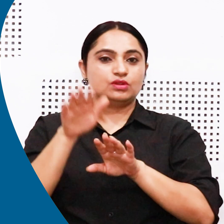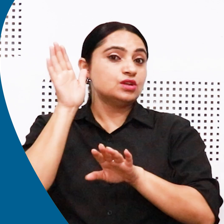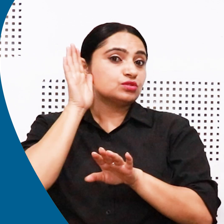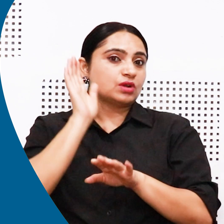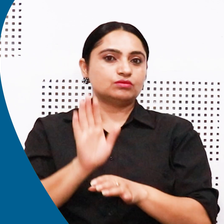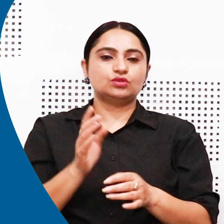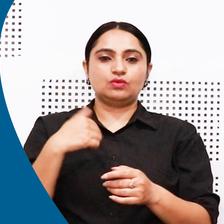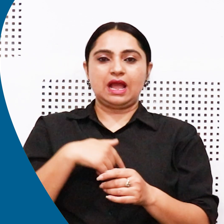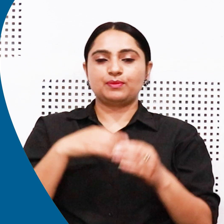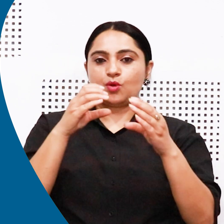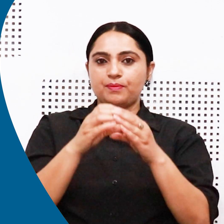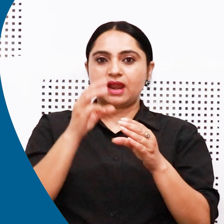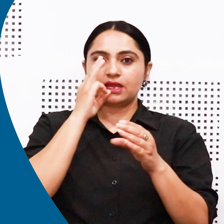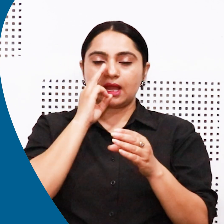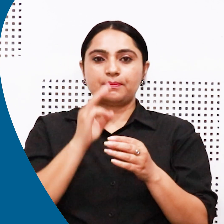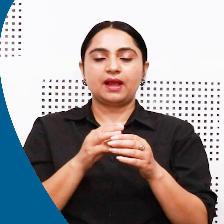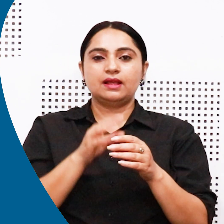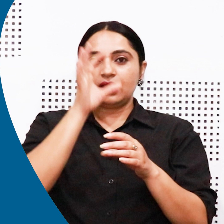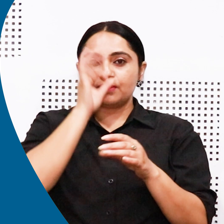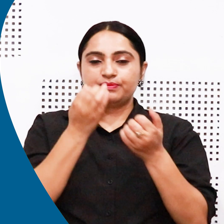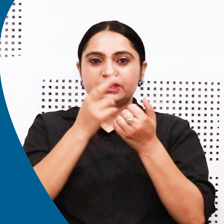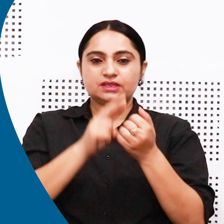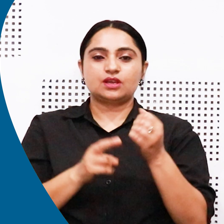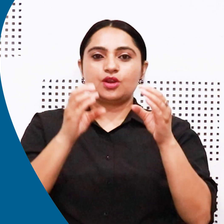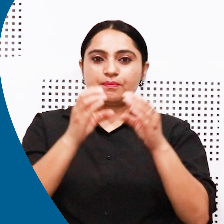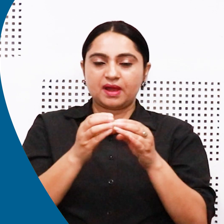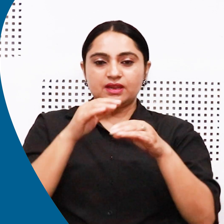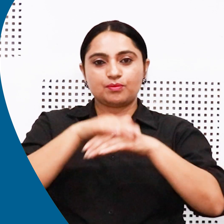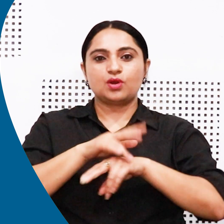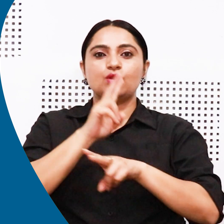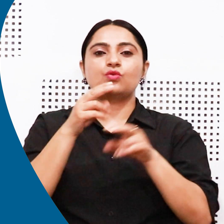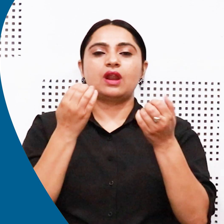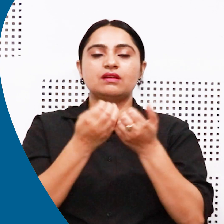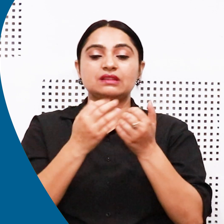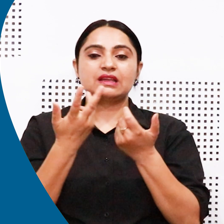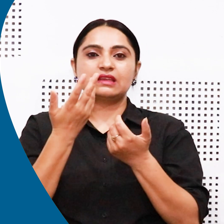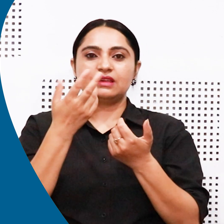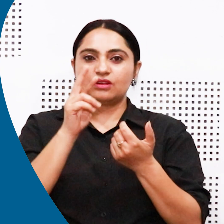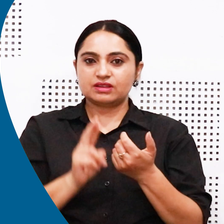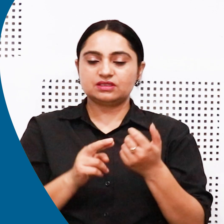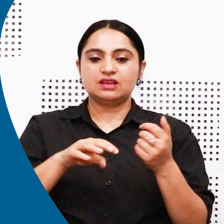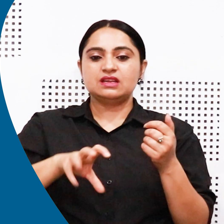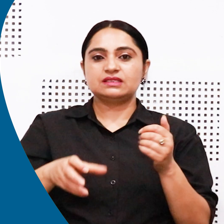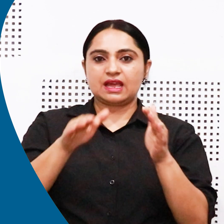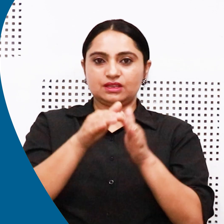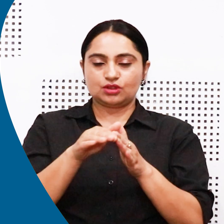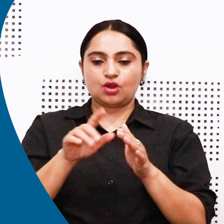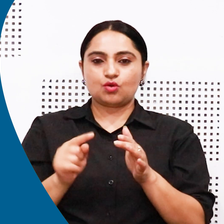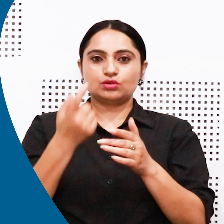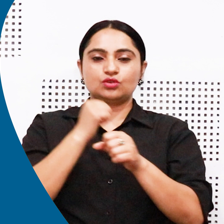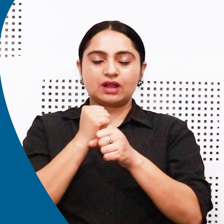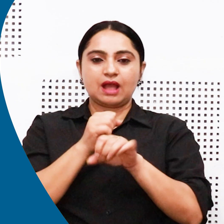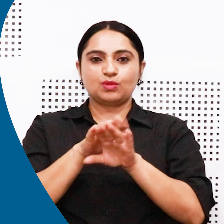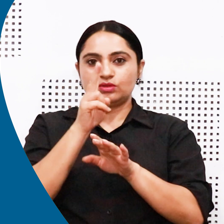भन्छौँ। र हाम्रो पालिकामा विशेष गरेर पालिकाकै बढी कुरा गर्दाखेरि के रहेछ त स्थानीय तह होइन, के कस्ता